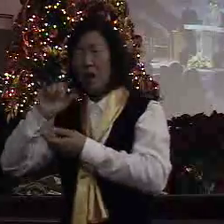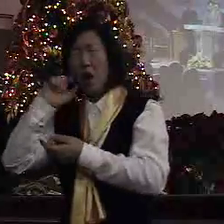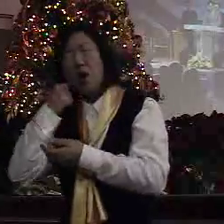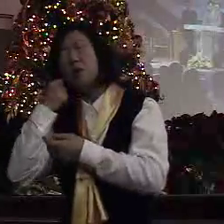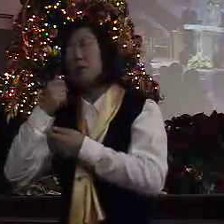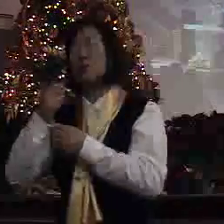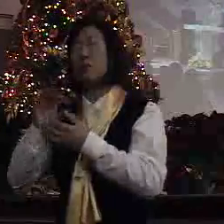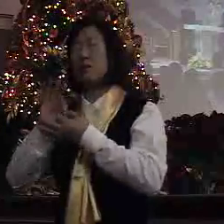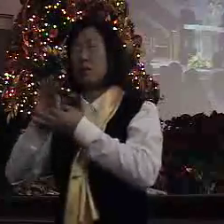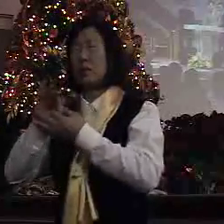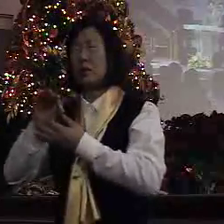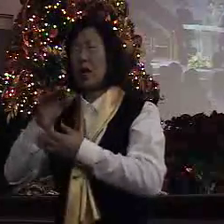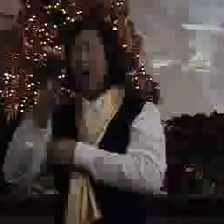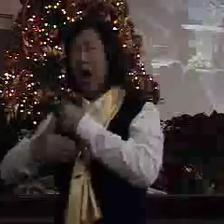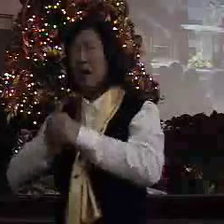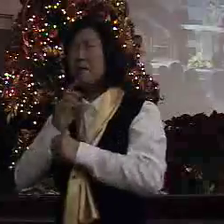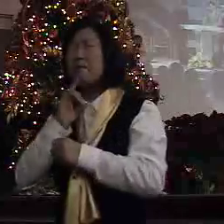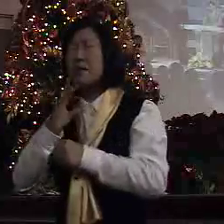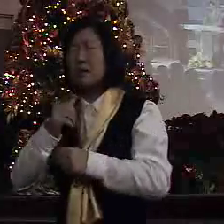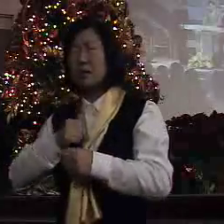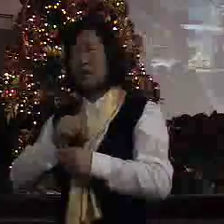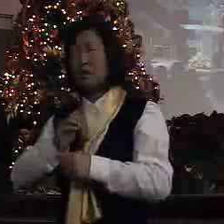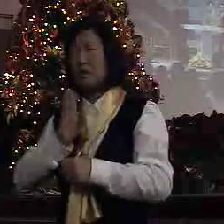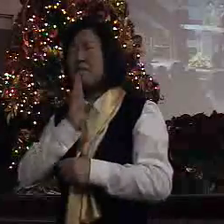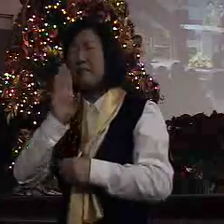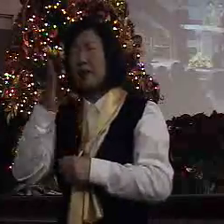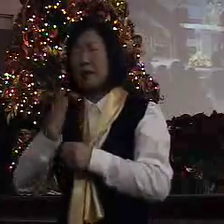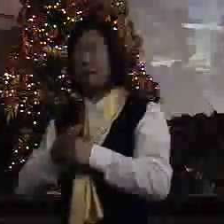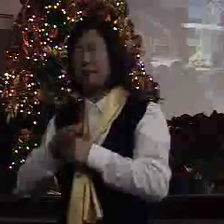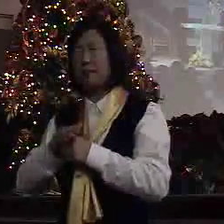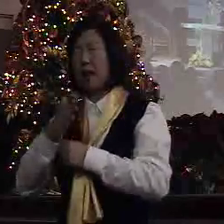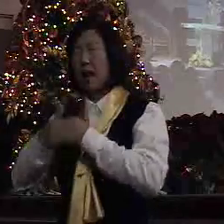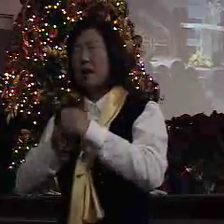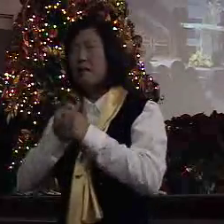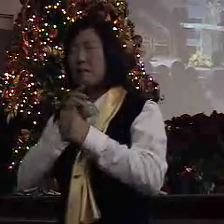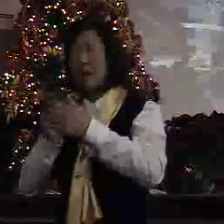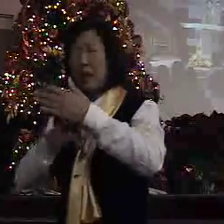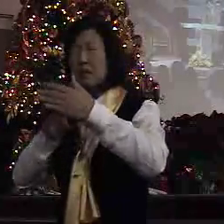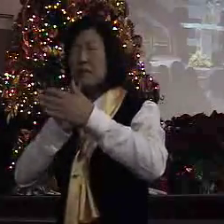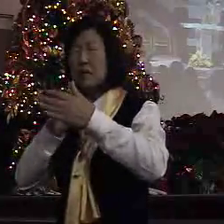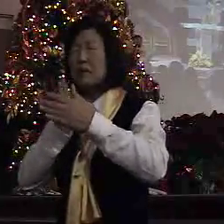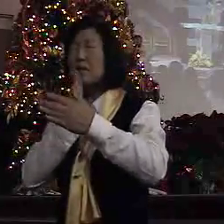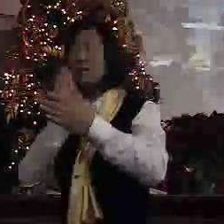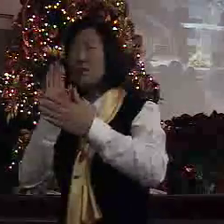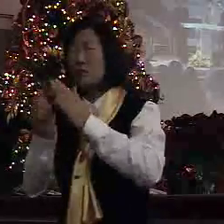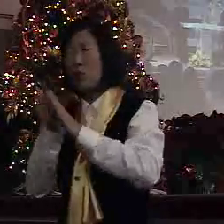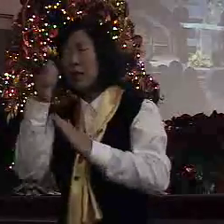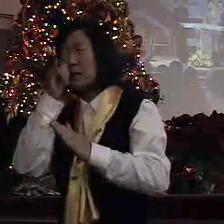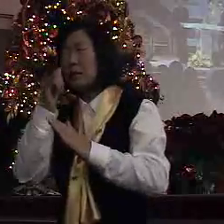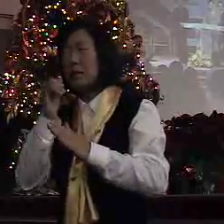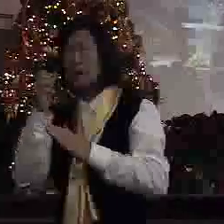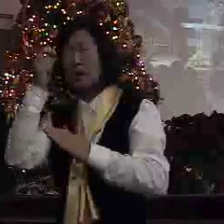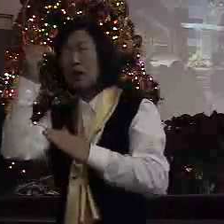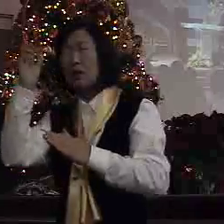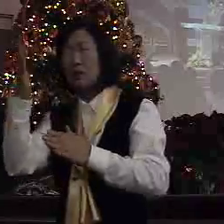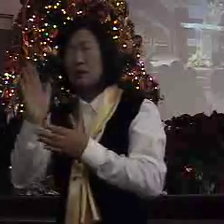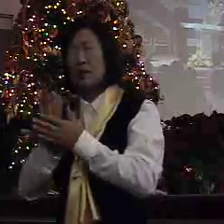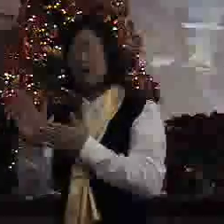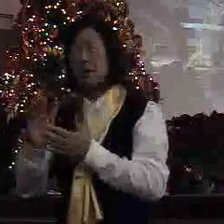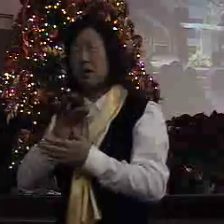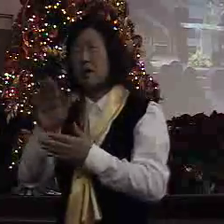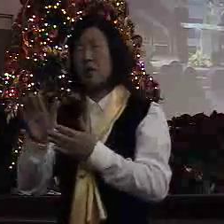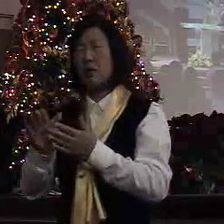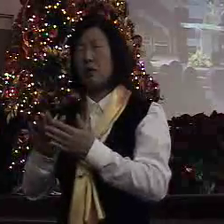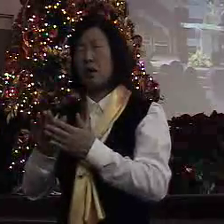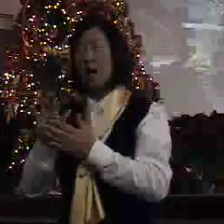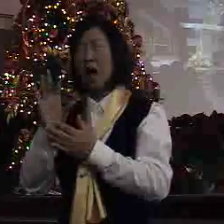하나님만이 참 되시고 하나님 안에서만이 이 세상에 참 소망이 있음을 깨닫게 하신 하나님께 감사드립니다. 우리